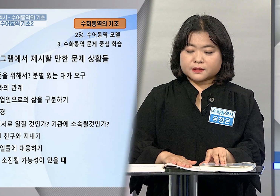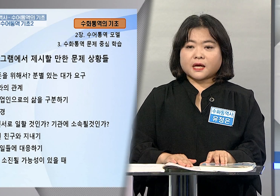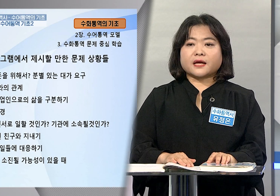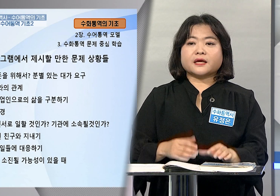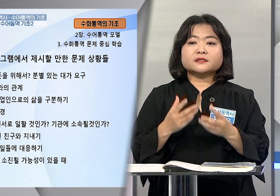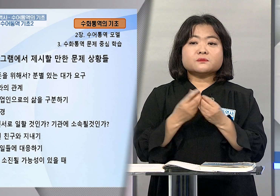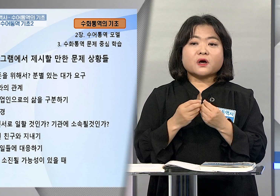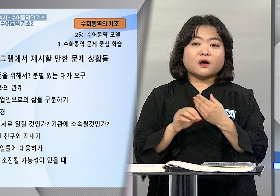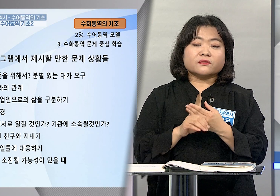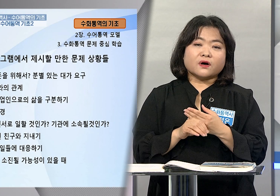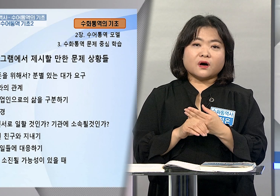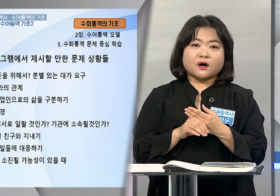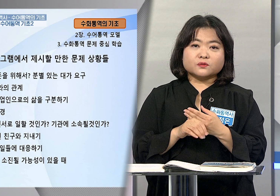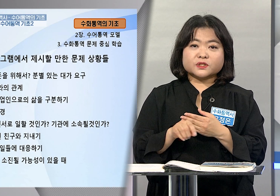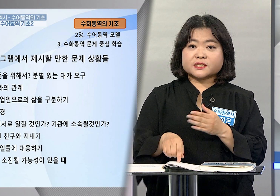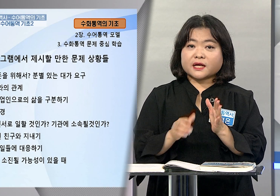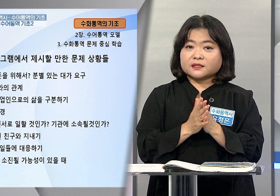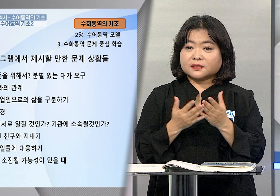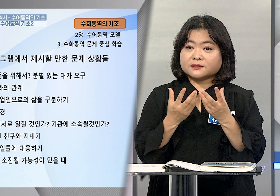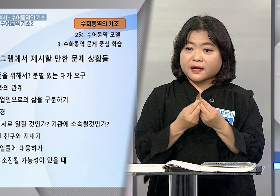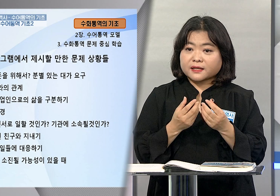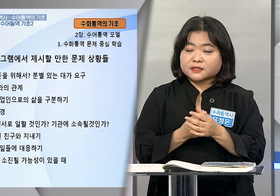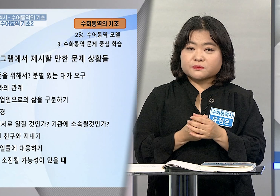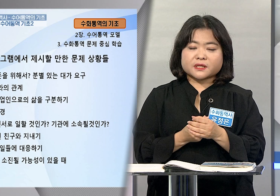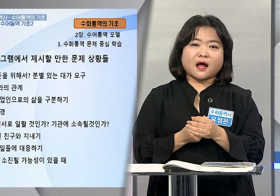자, 예를 들면 우리 책에는 이런 예가 있습니다.